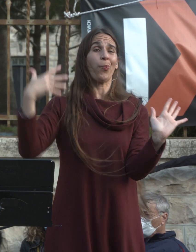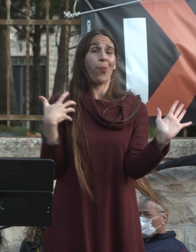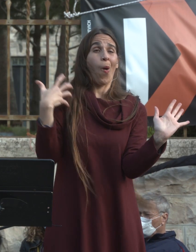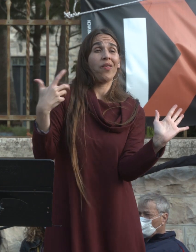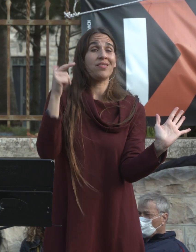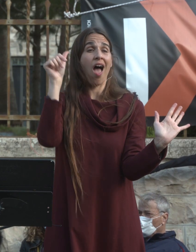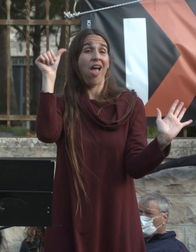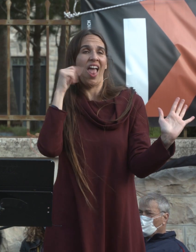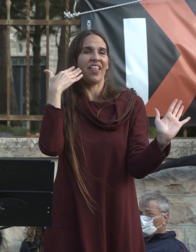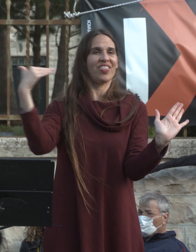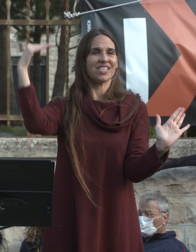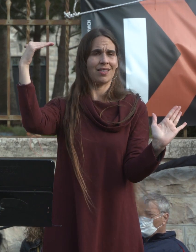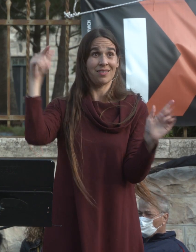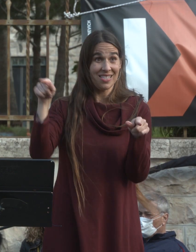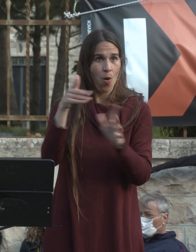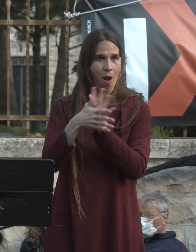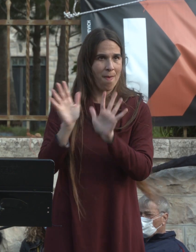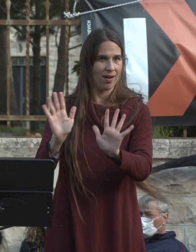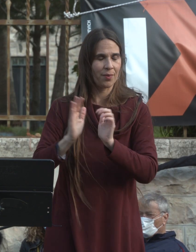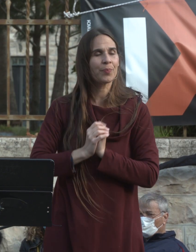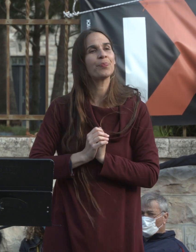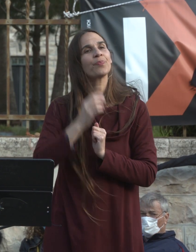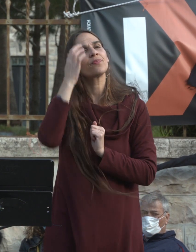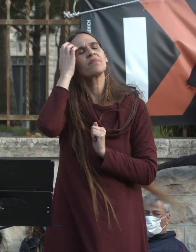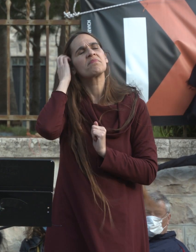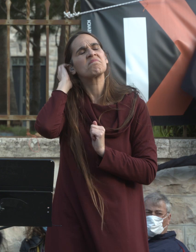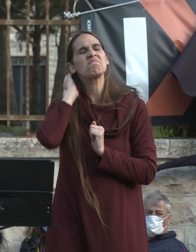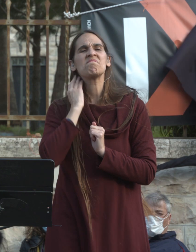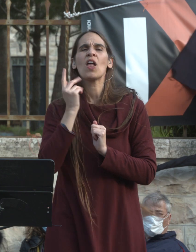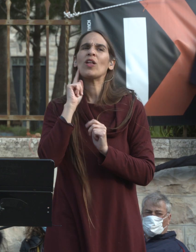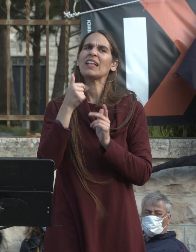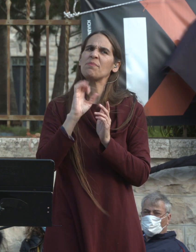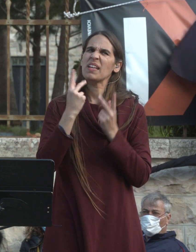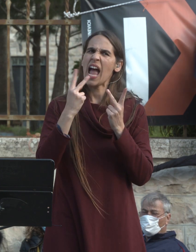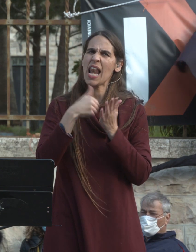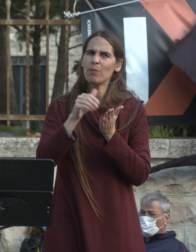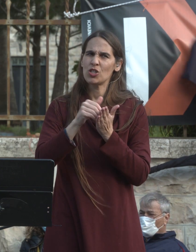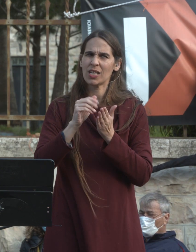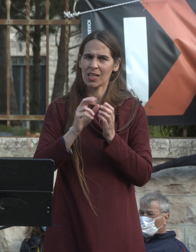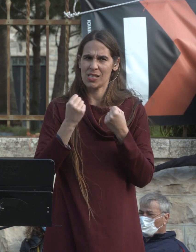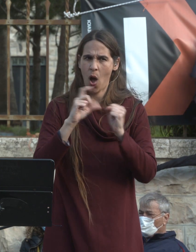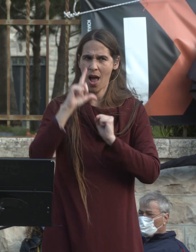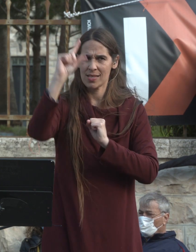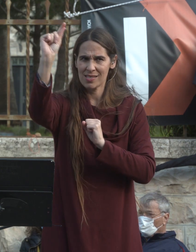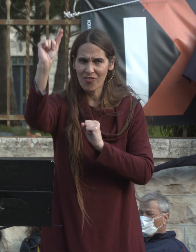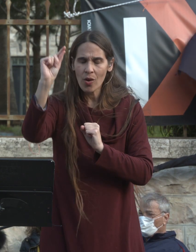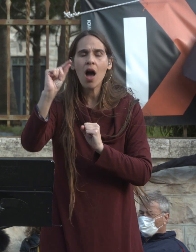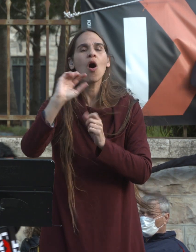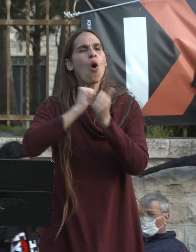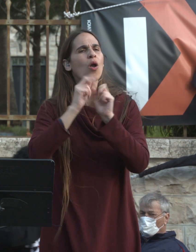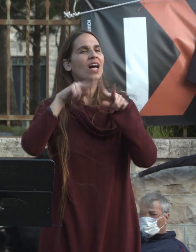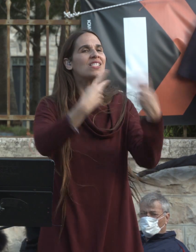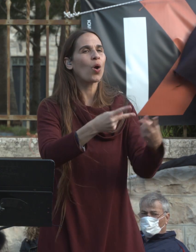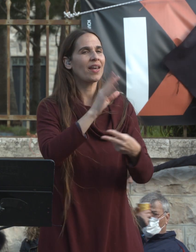דברי מר דודי אמסלם. ולא ידעתי אם כדאי לי להמשיך צפונה או לעשות 180 ולחזור דרומה אל אותם